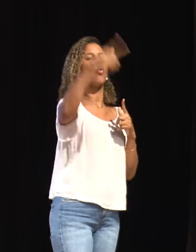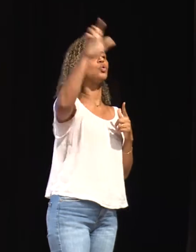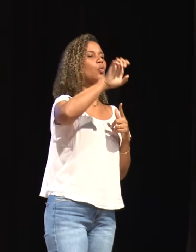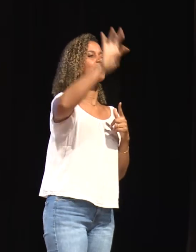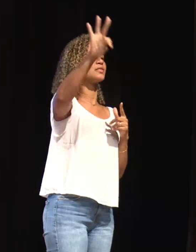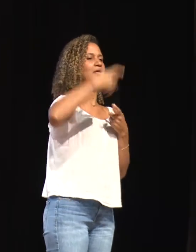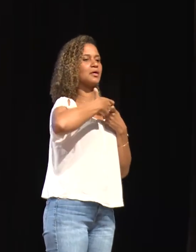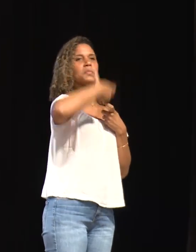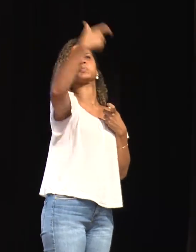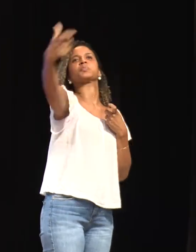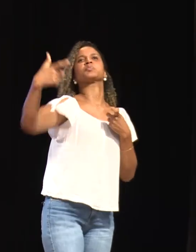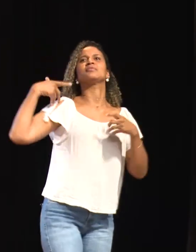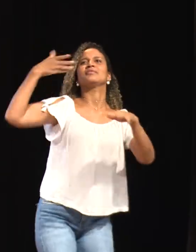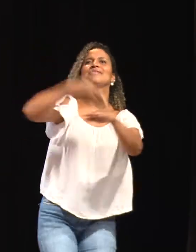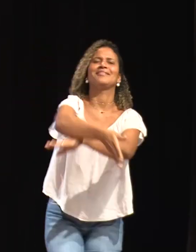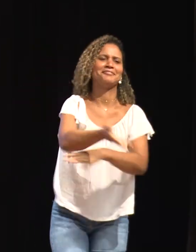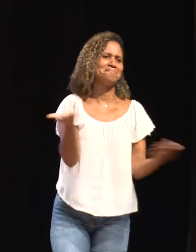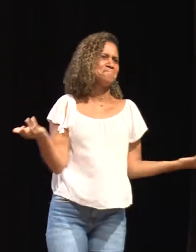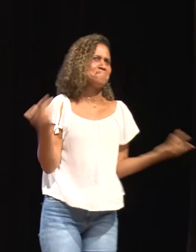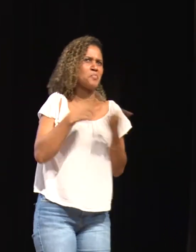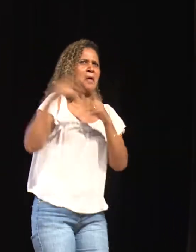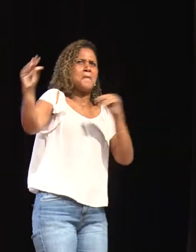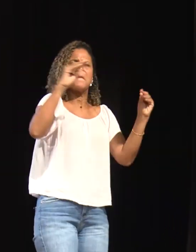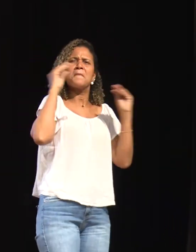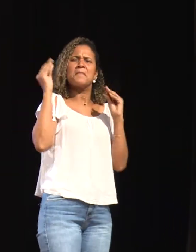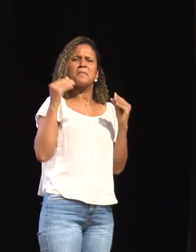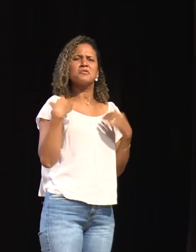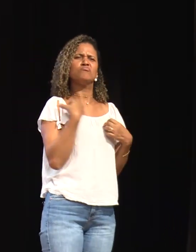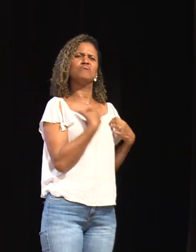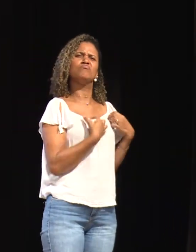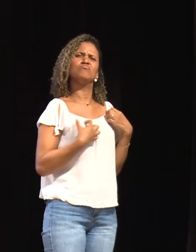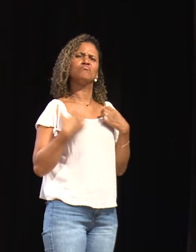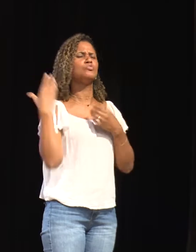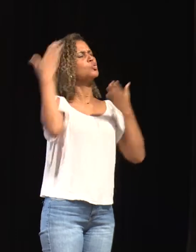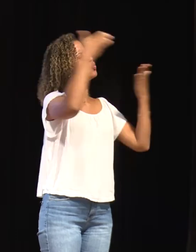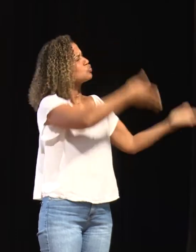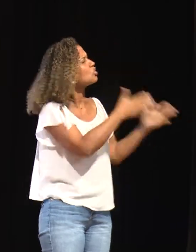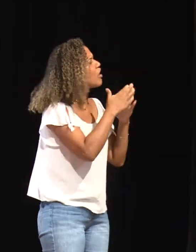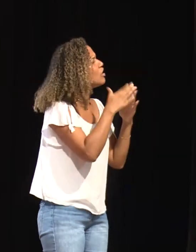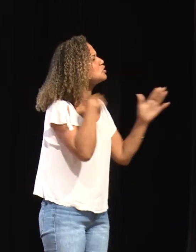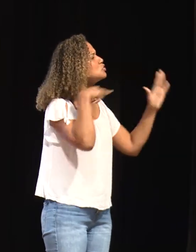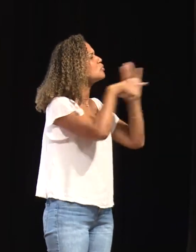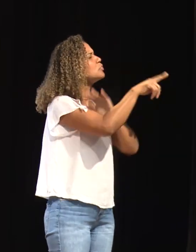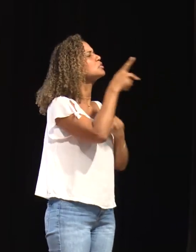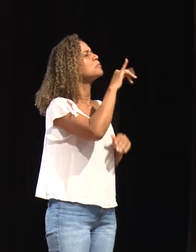estranho. De repente, eu vou para uma outra sala, vou para um outro espaço, né? Eu me senti um extraterrestre naquele